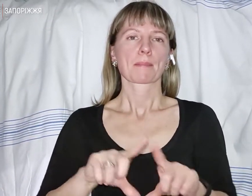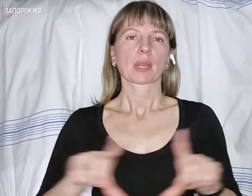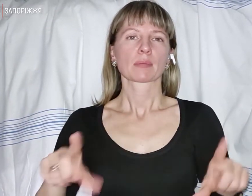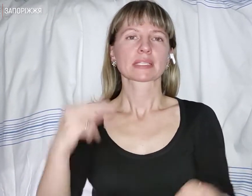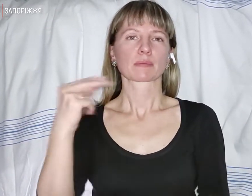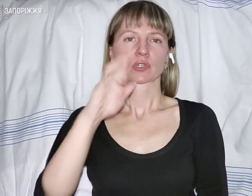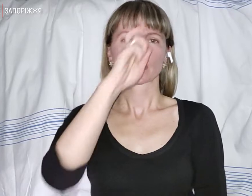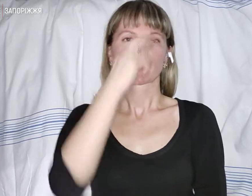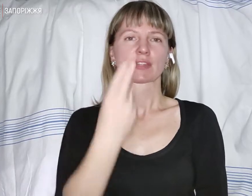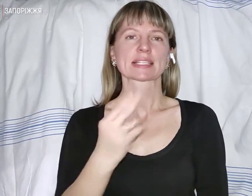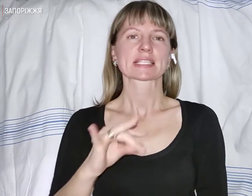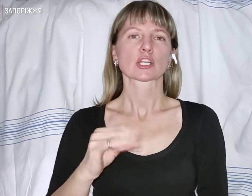Не, ну понятно, нужно.